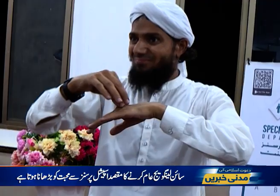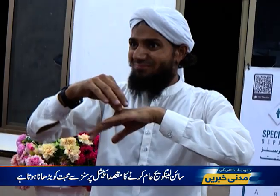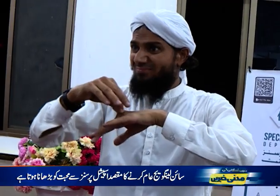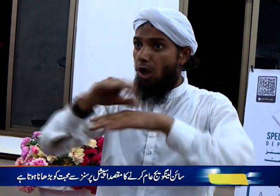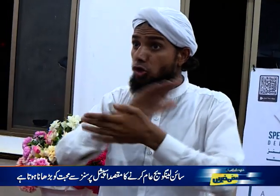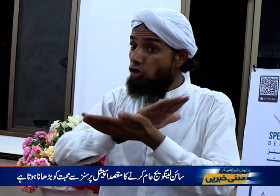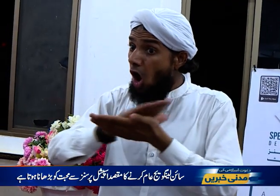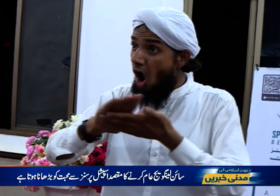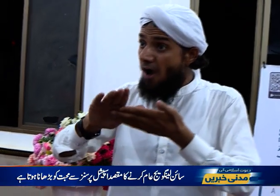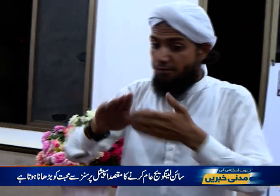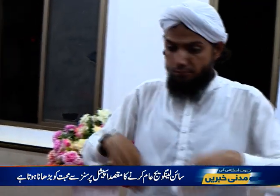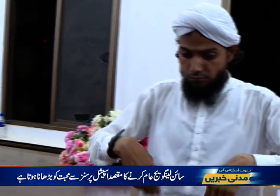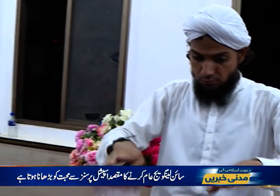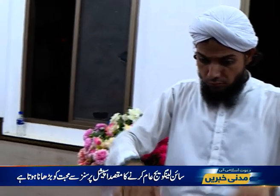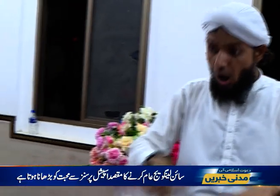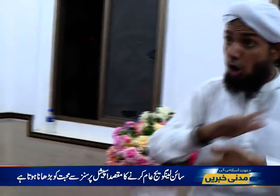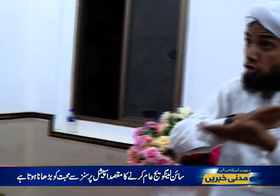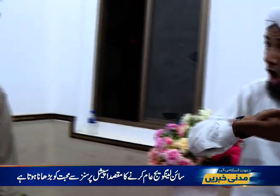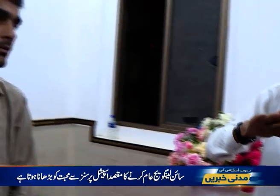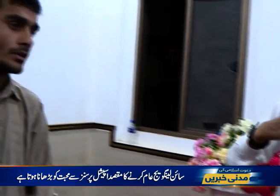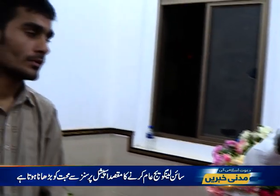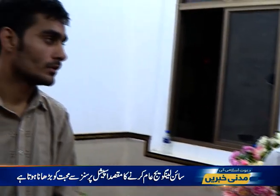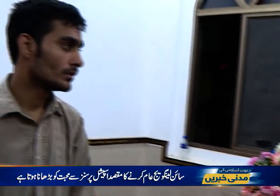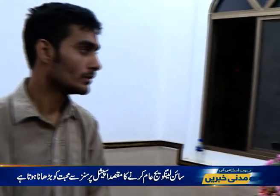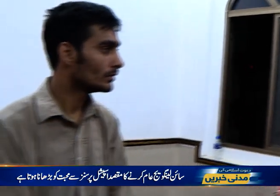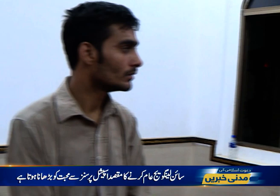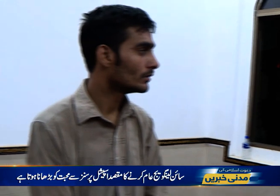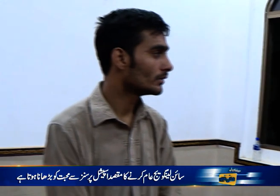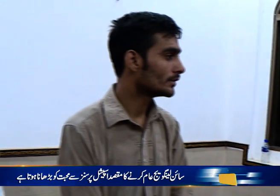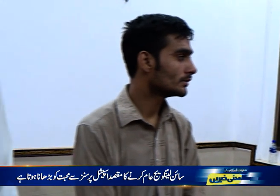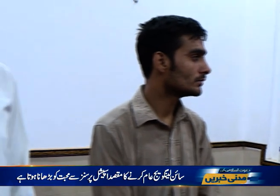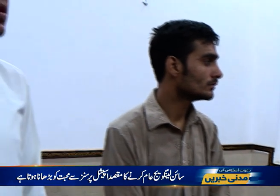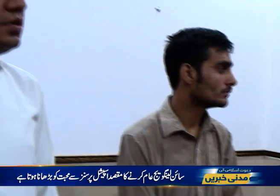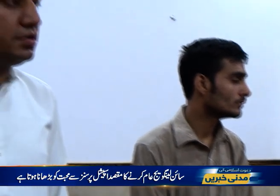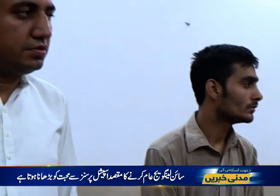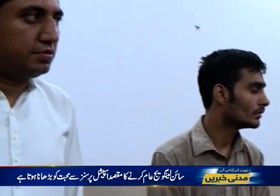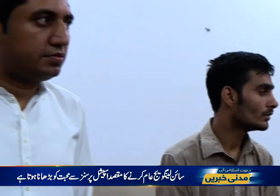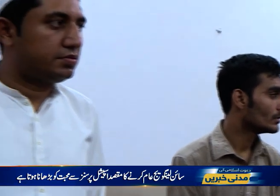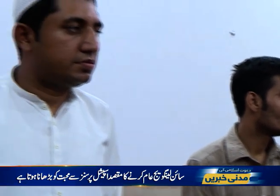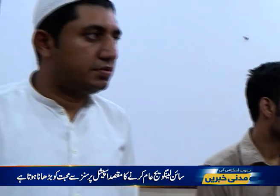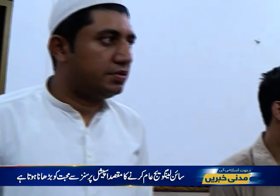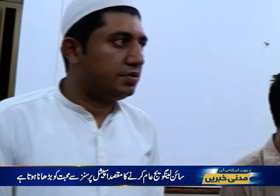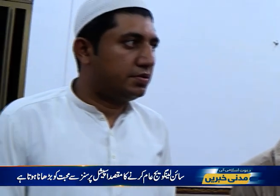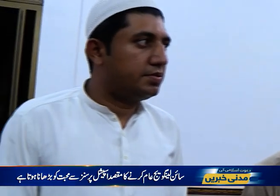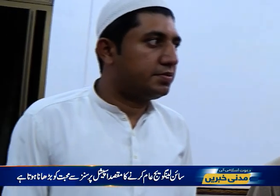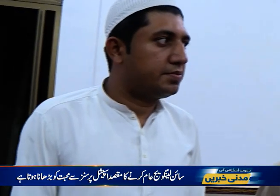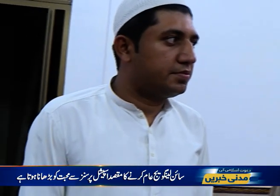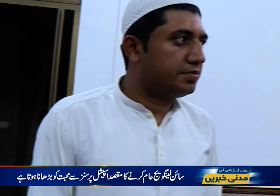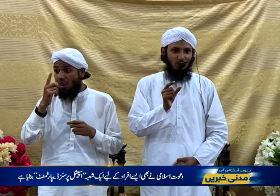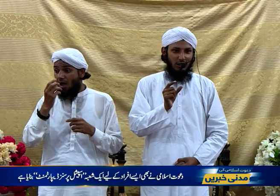پروان چڑھایا جا سکے اور ان سے حسن سلوک کرتے ہوئے معاشرے کا خاص فرد بنانے کے لیے کوششیں کرنا ہوتی ہیں۔ دعوت اسلامی نے بھی ایسے افراد کے لیے